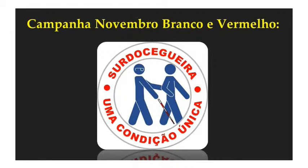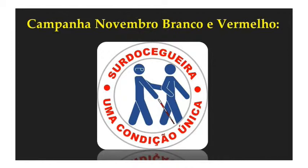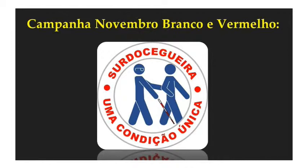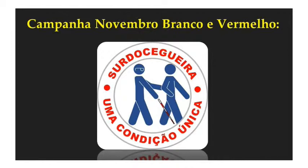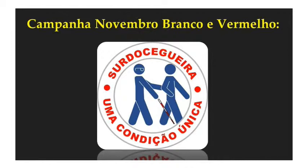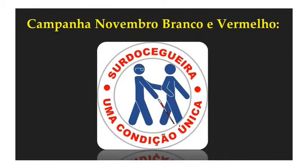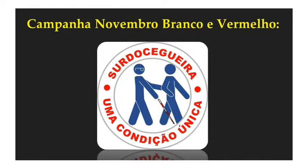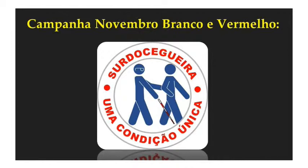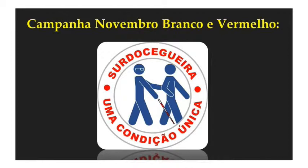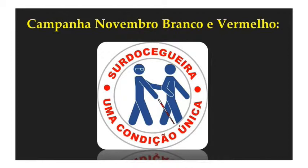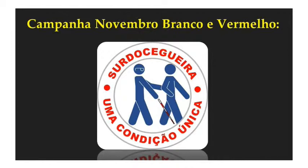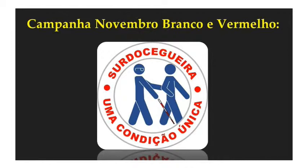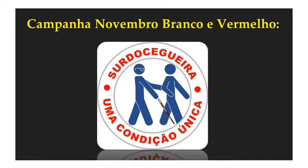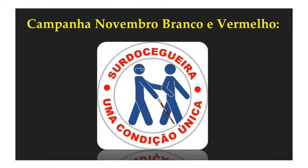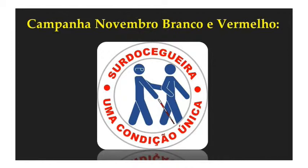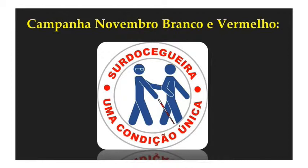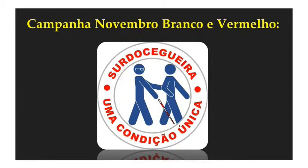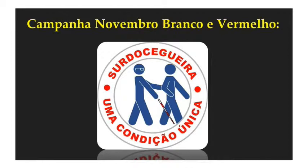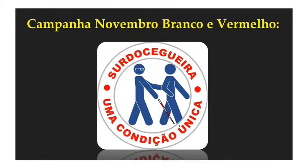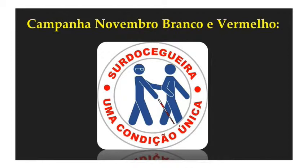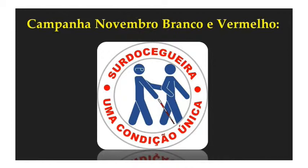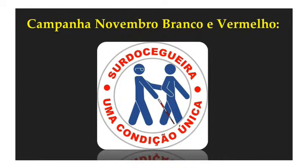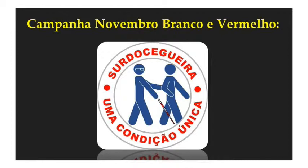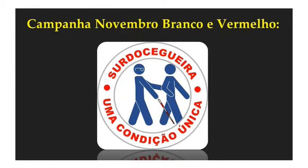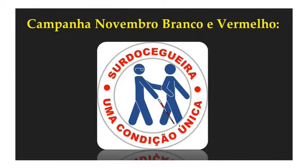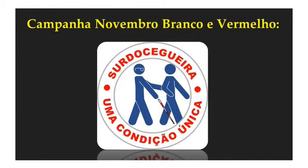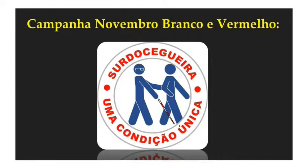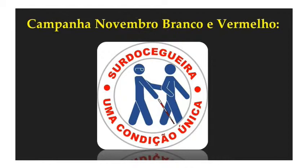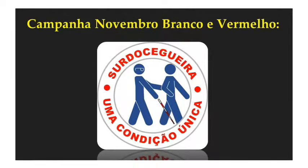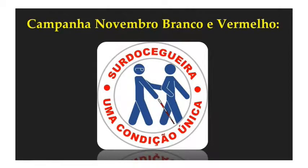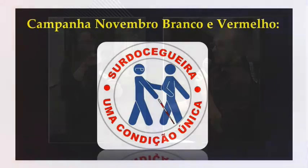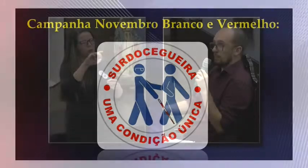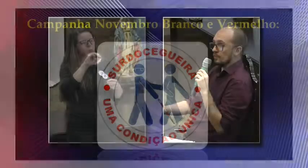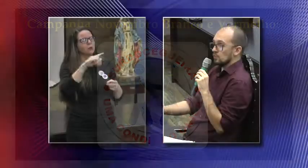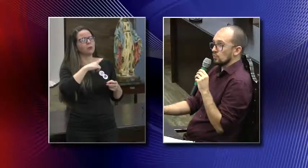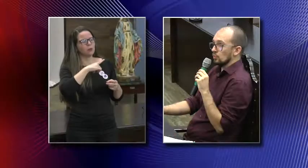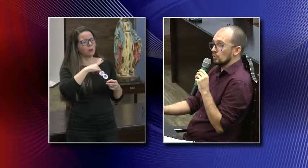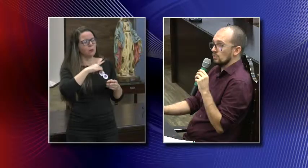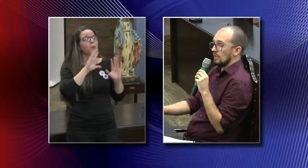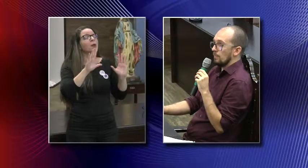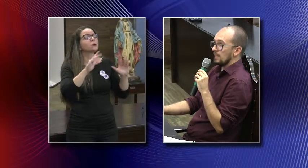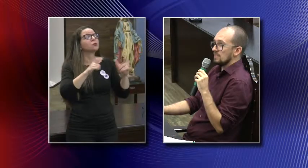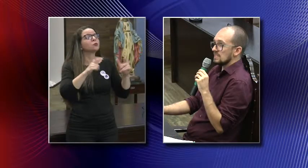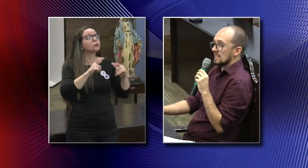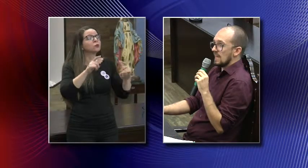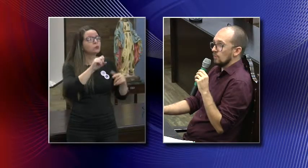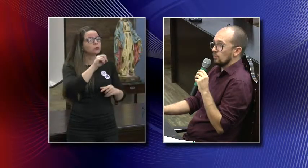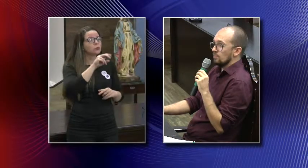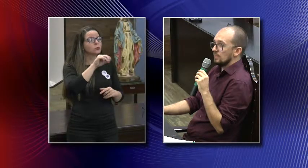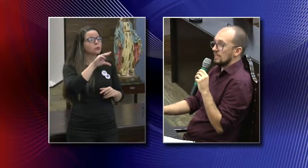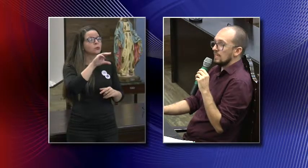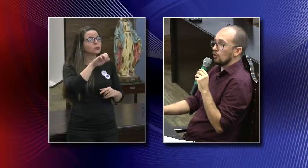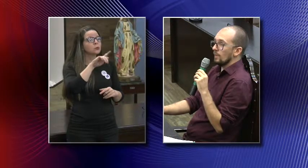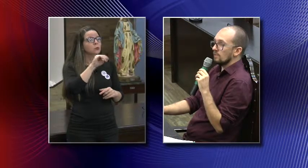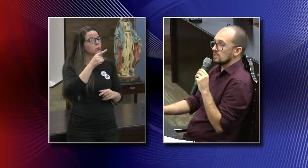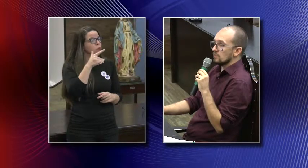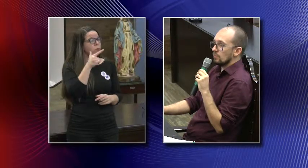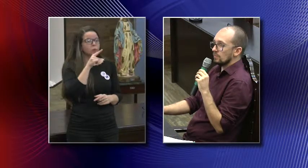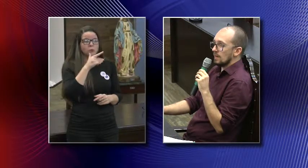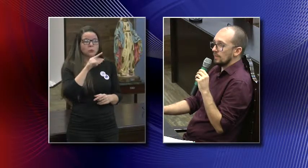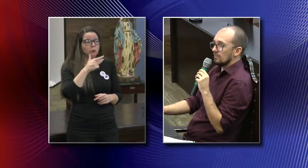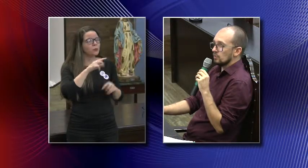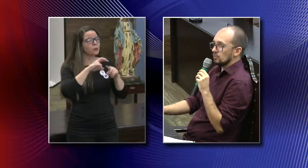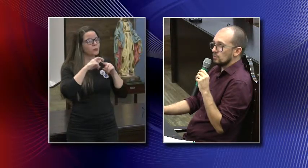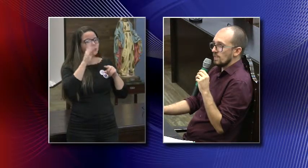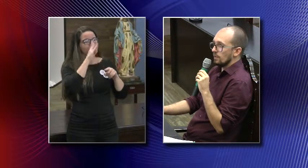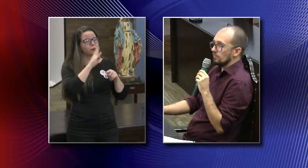vão encontrar a palavra surdo-cegueira ou surdo-cego? Vocês não vão encontrar. Vocês vão encontrar a palavra surdo, a palavra cego. E como é que vocês vão